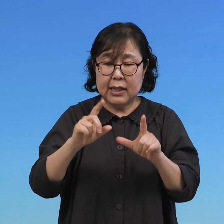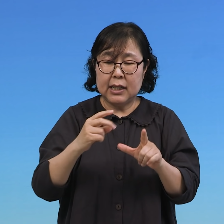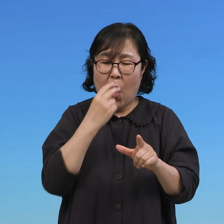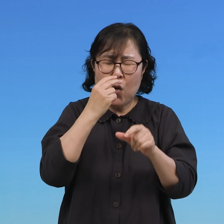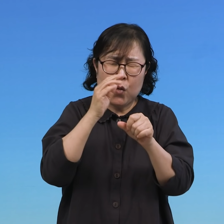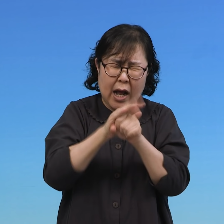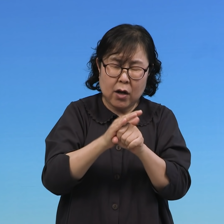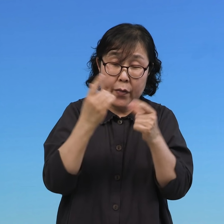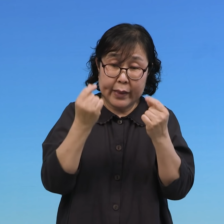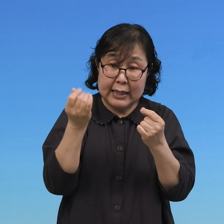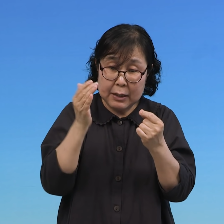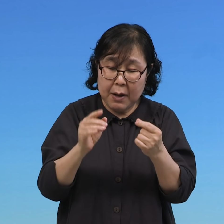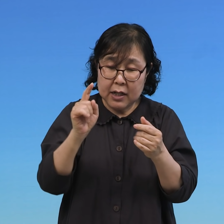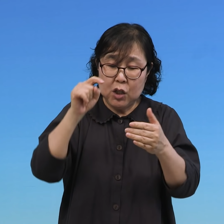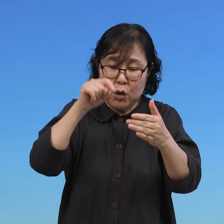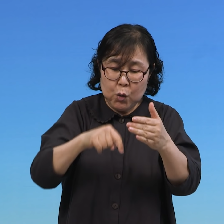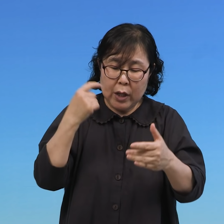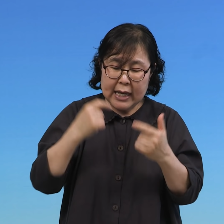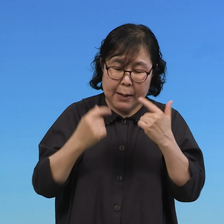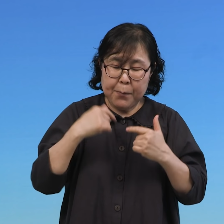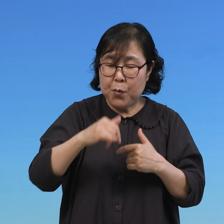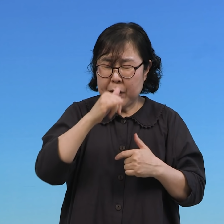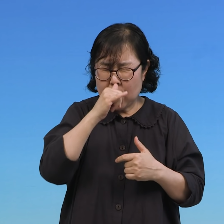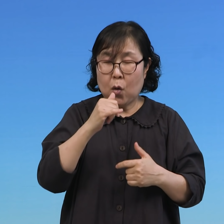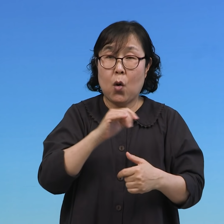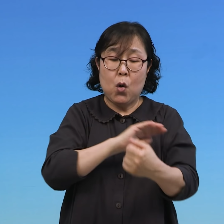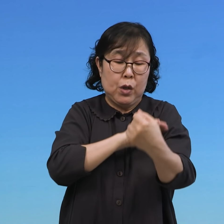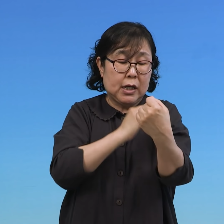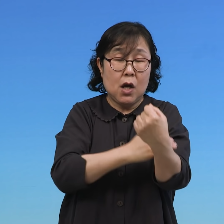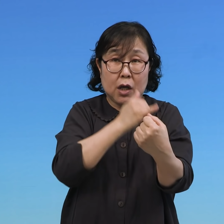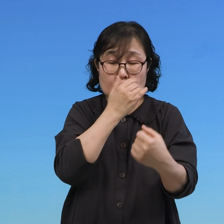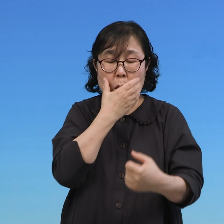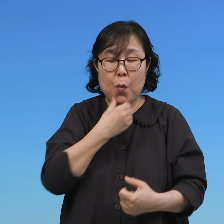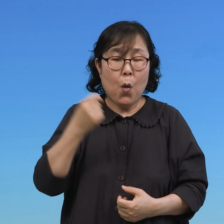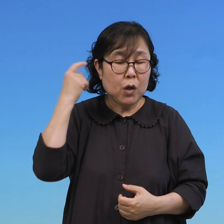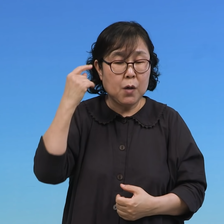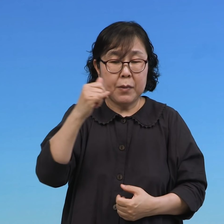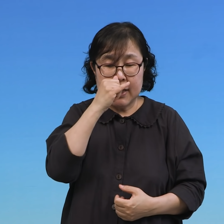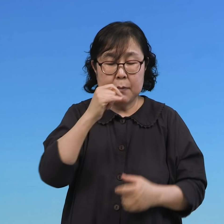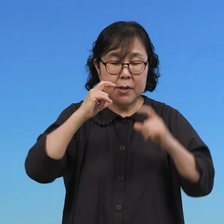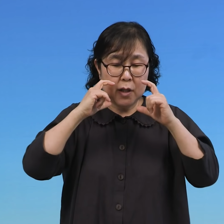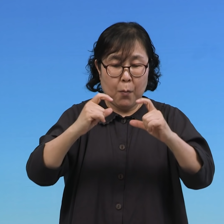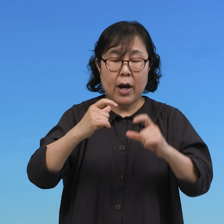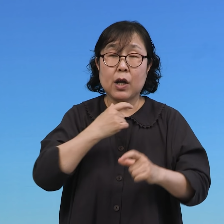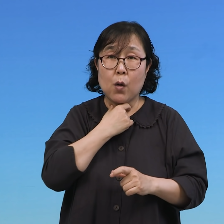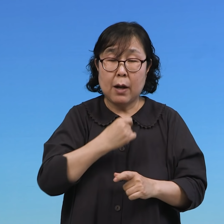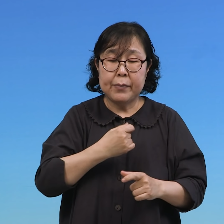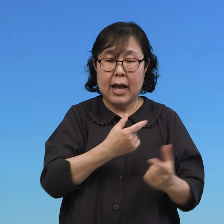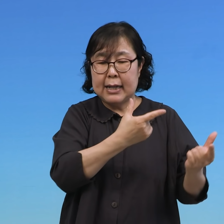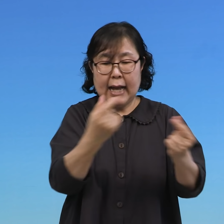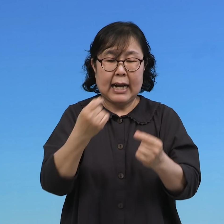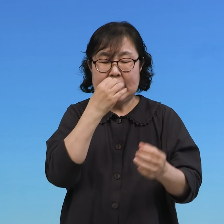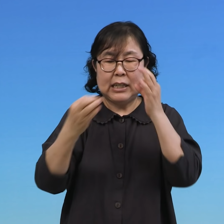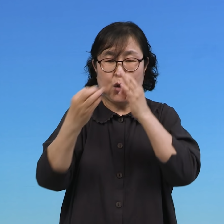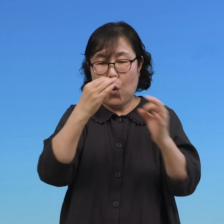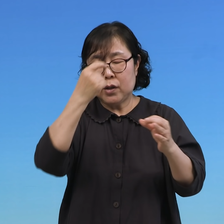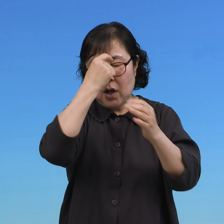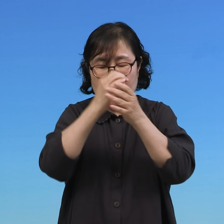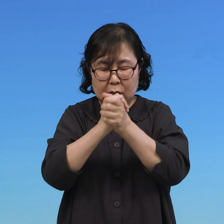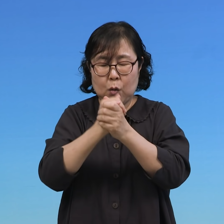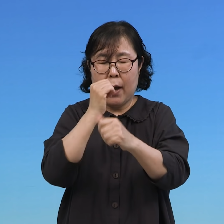삶 같지만 거기에 기쁨이 있고 거기에 능력이 있고 거기에 복음이 있음을 다시 한번 선포하기 원합니다. 우리 한